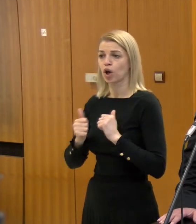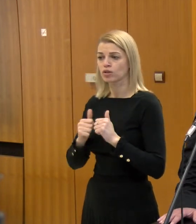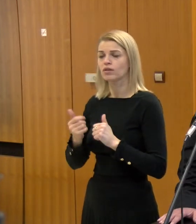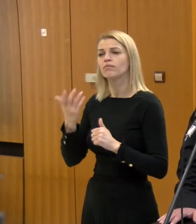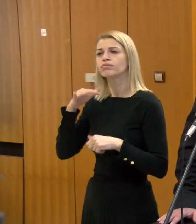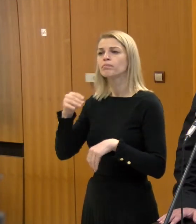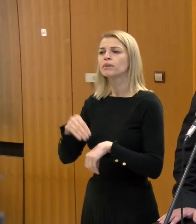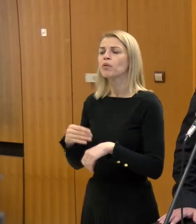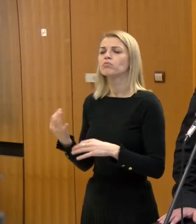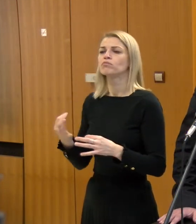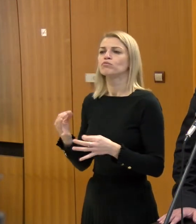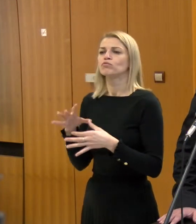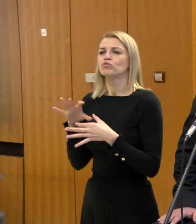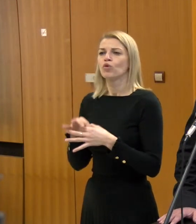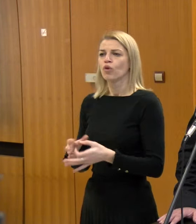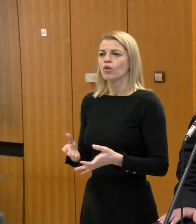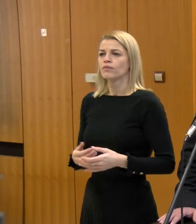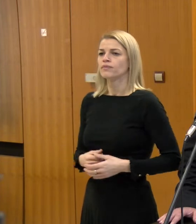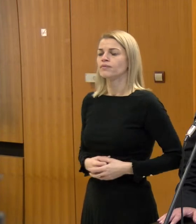Aha.